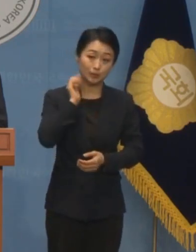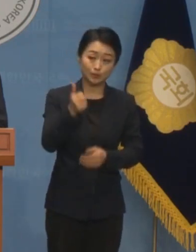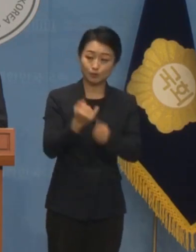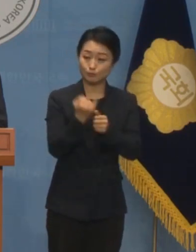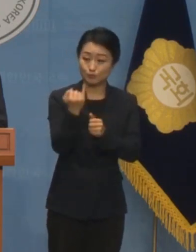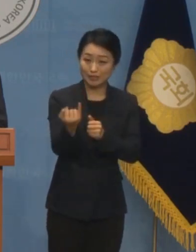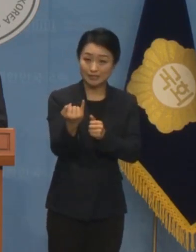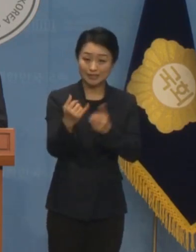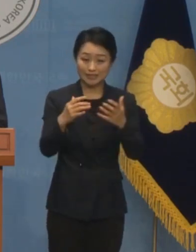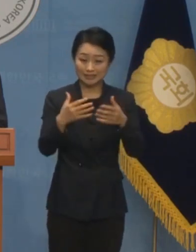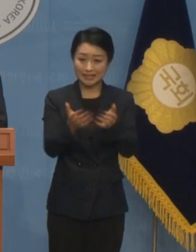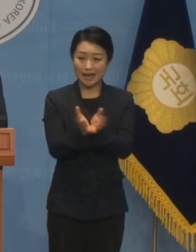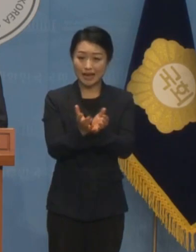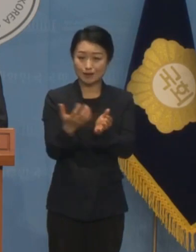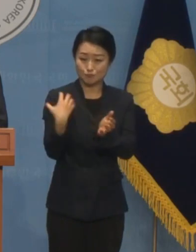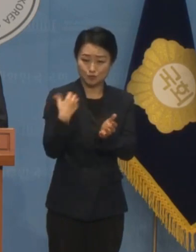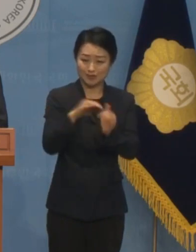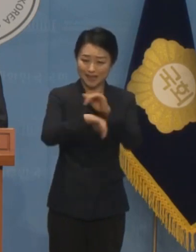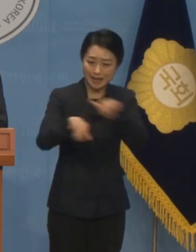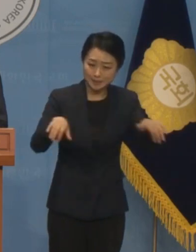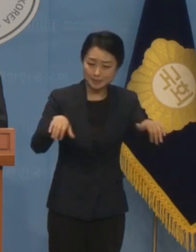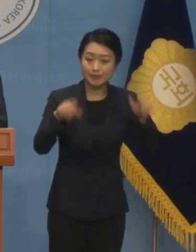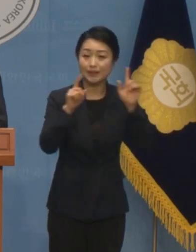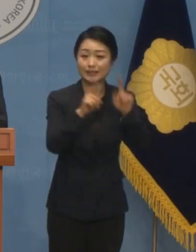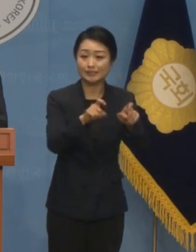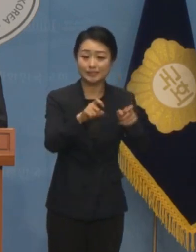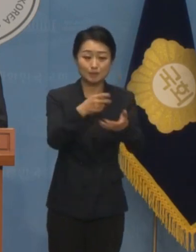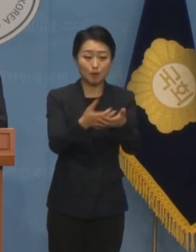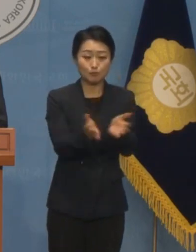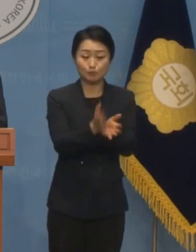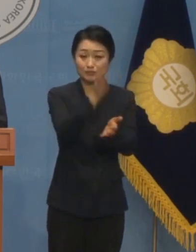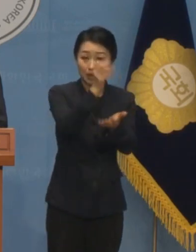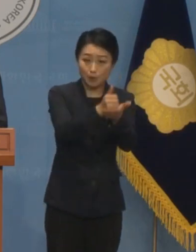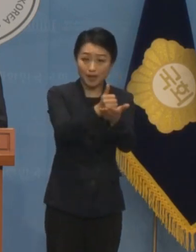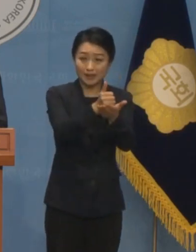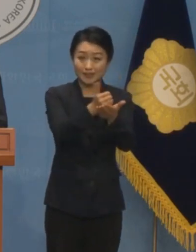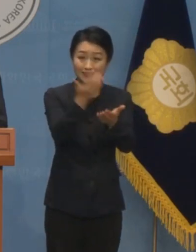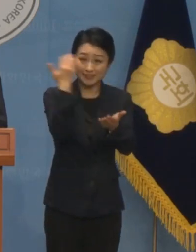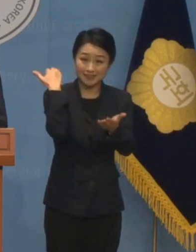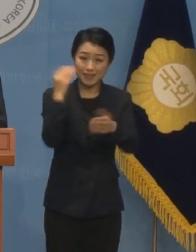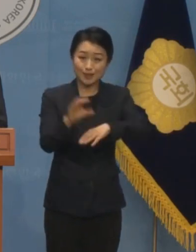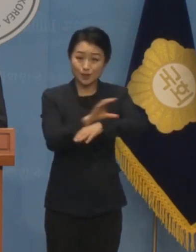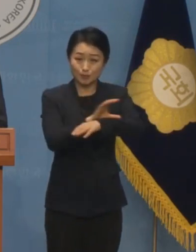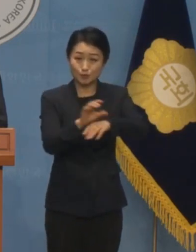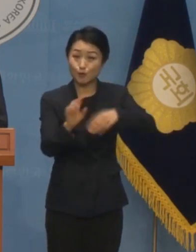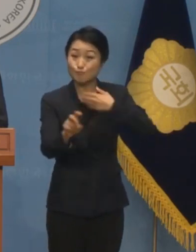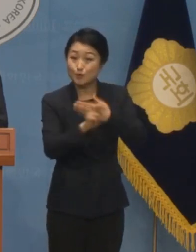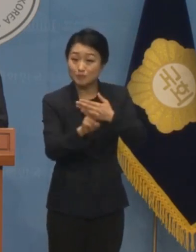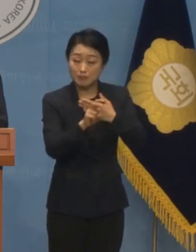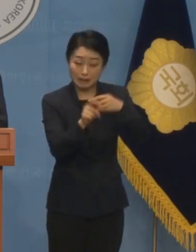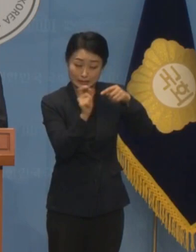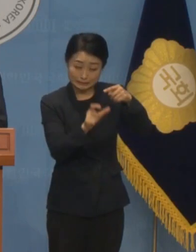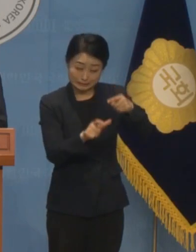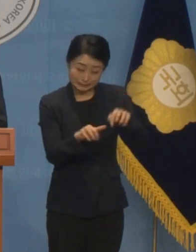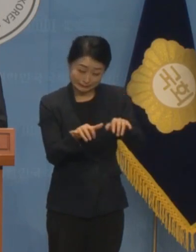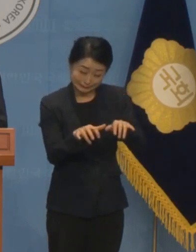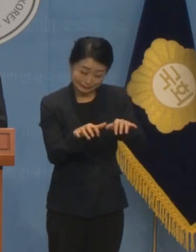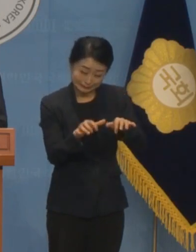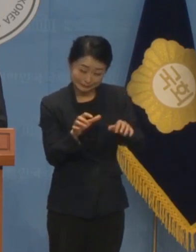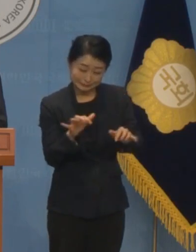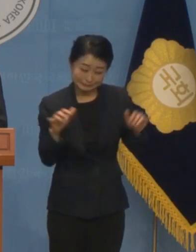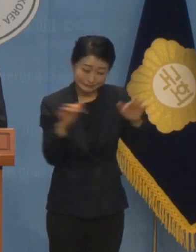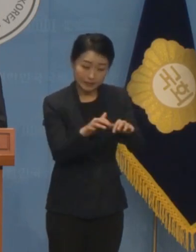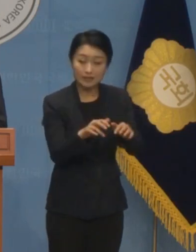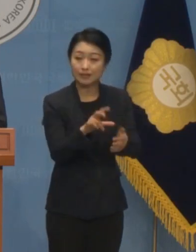부인의 당무 개입 의혹부터 법무부 장관이 불법 댓글팀을 운영했다는 의혹, 법무부 장관에게